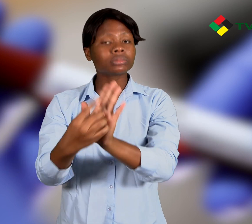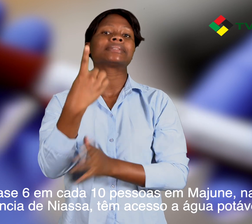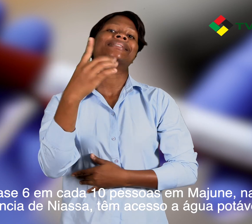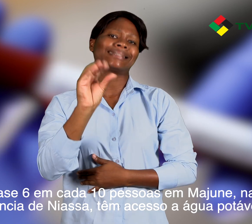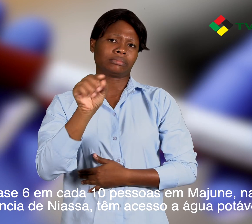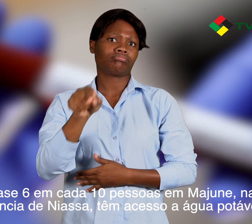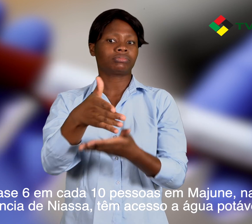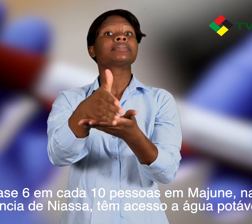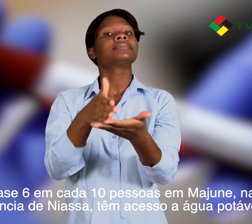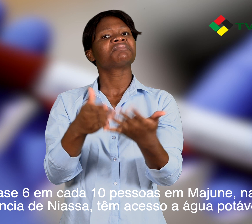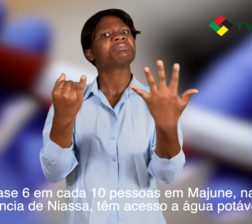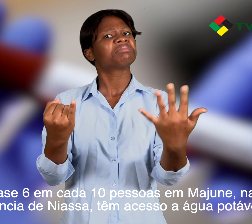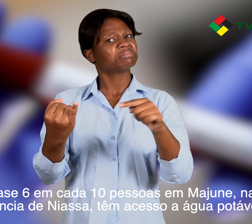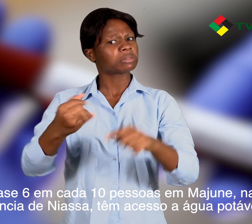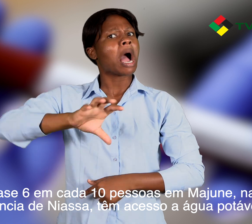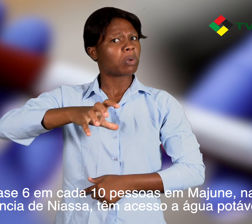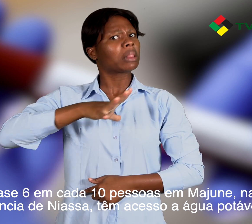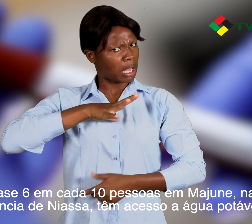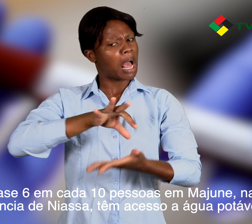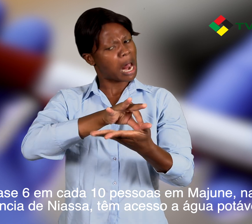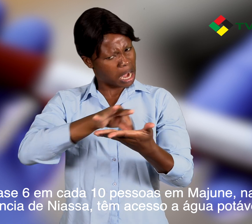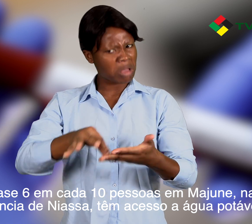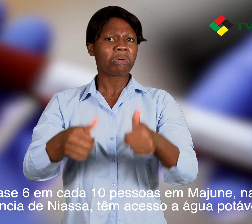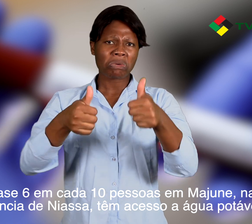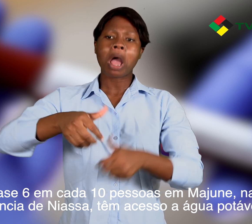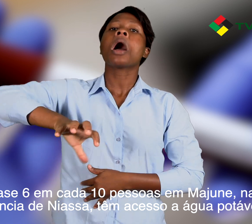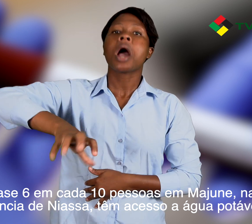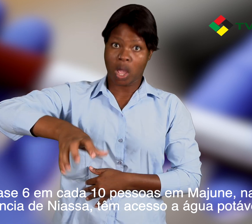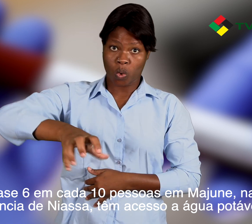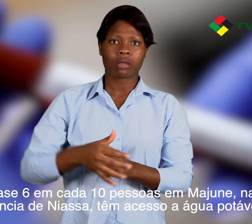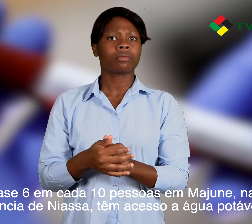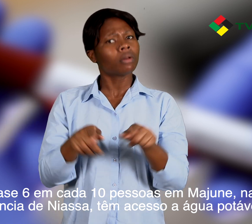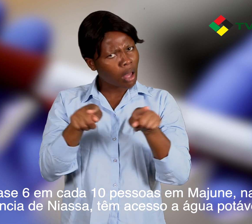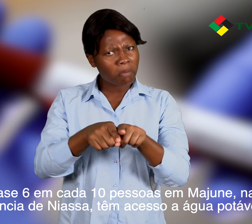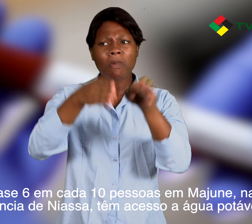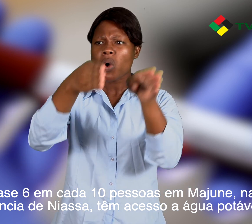Quase 6 em cada 10 pessoas em Majune, na província de Uniaça, têm acesso a água potável.